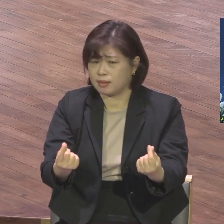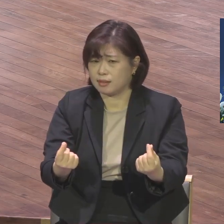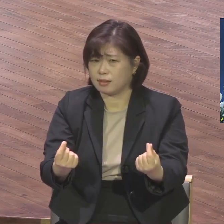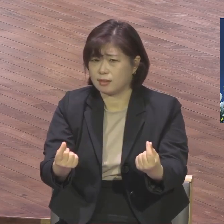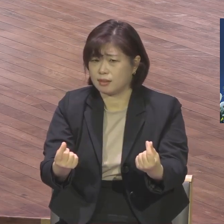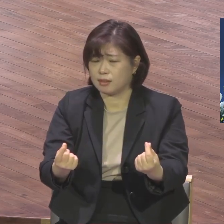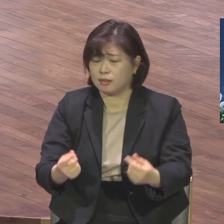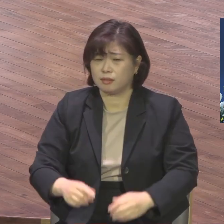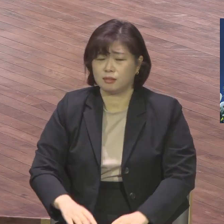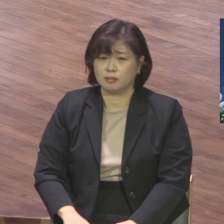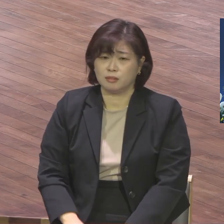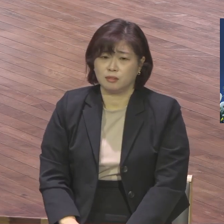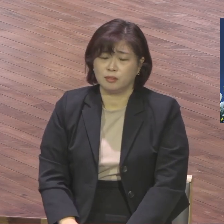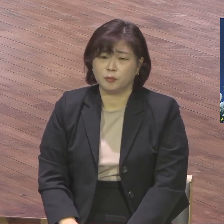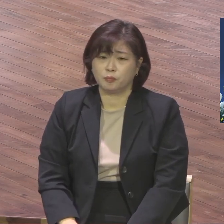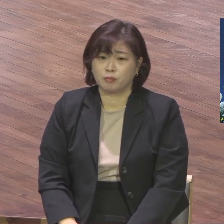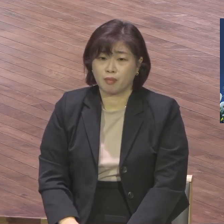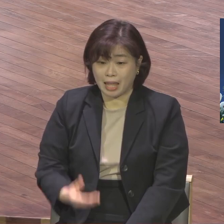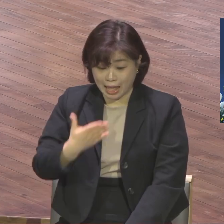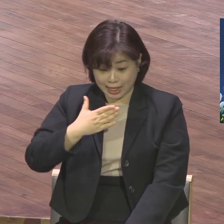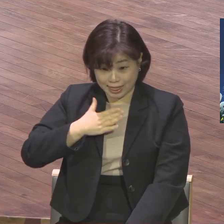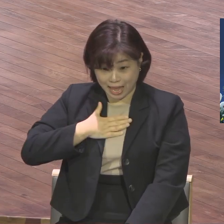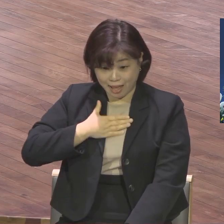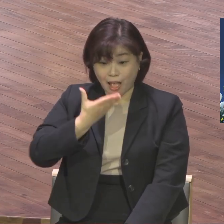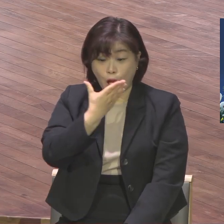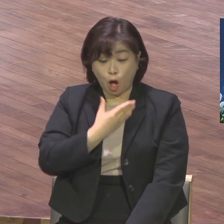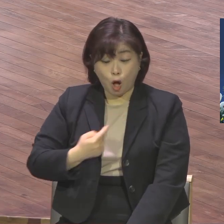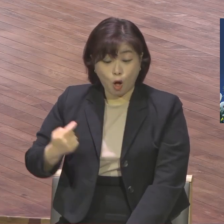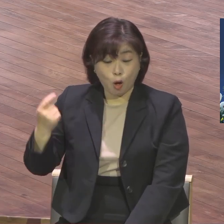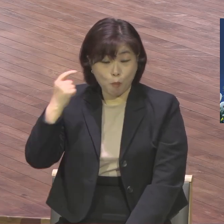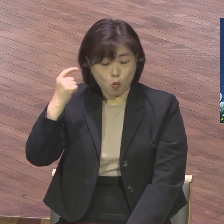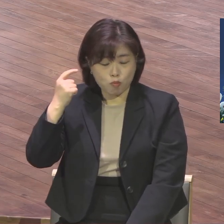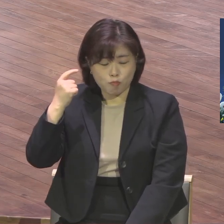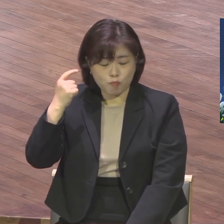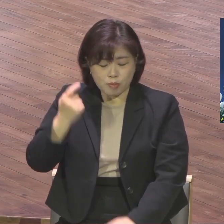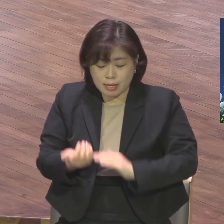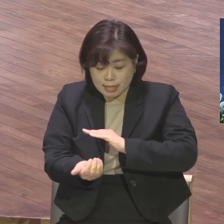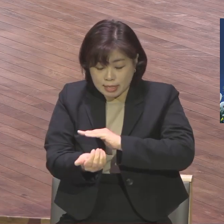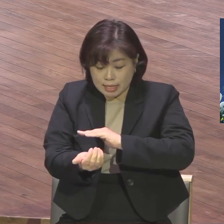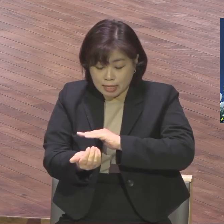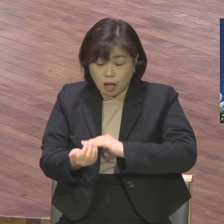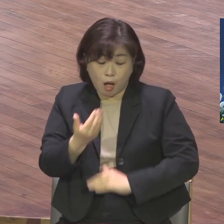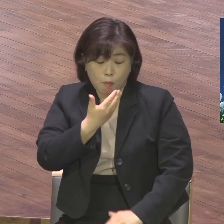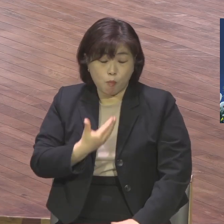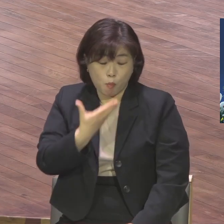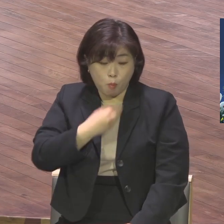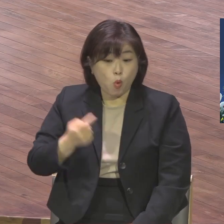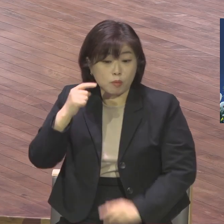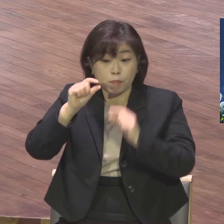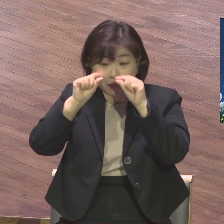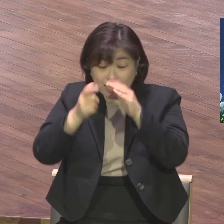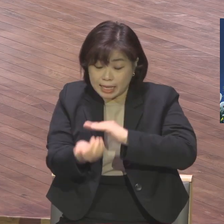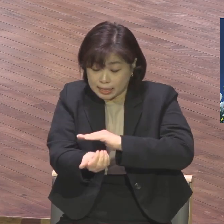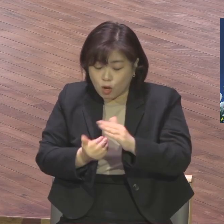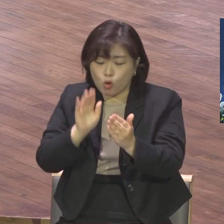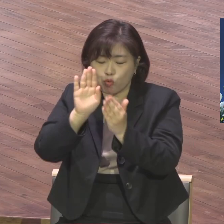포도주로 질적 변화. 복음은요 우리를 뭐요 질적 변화시킵니다.